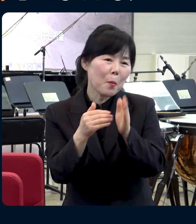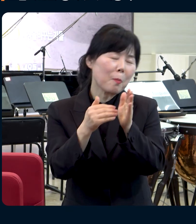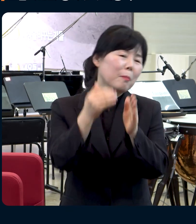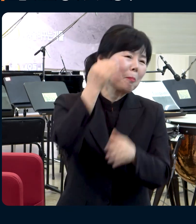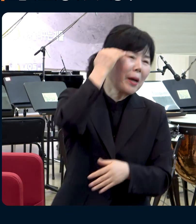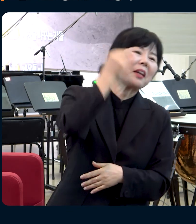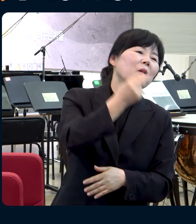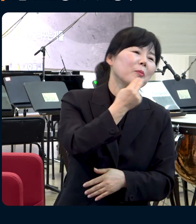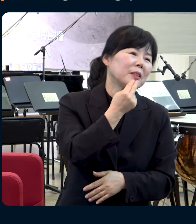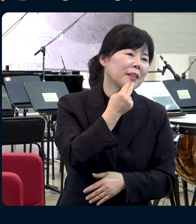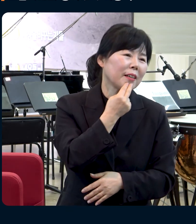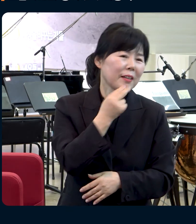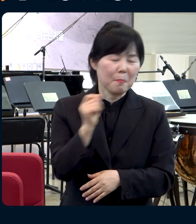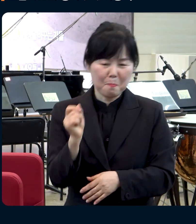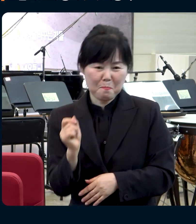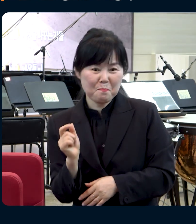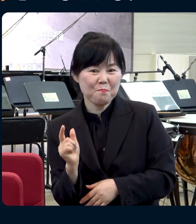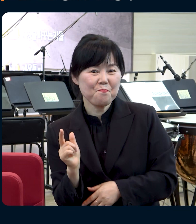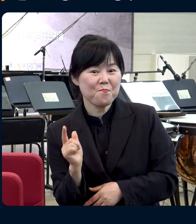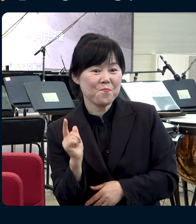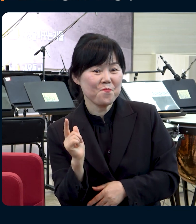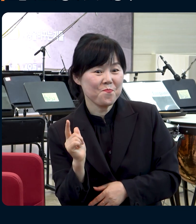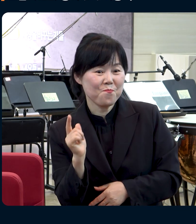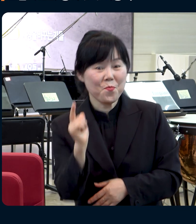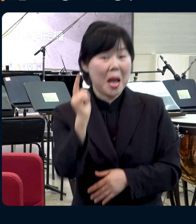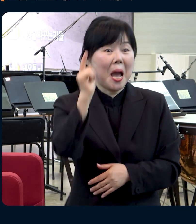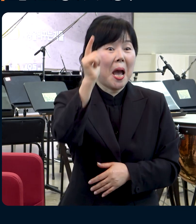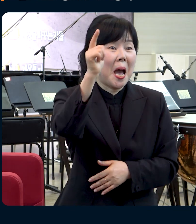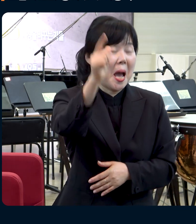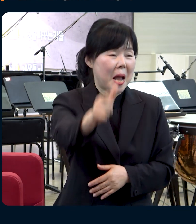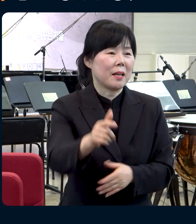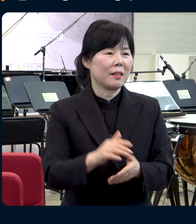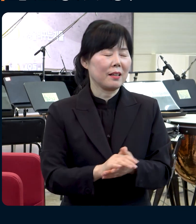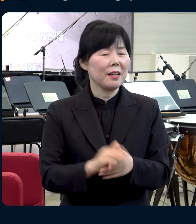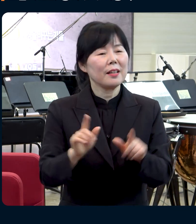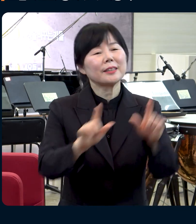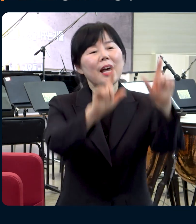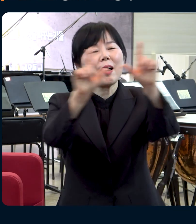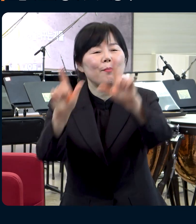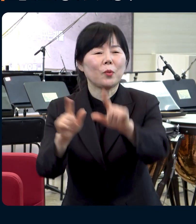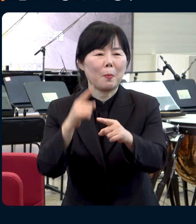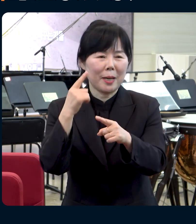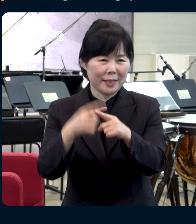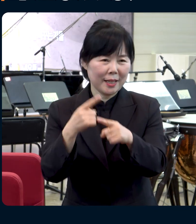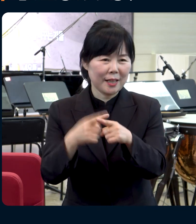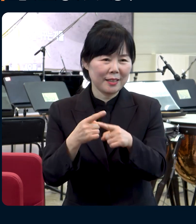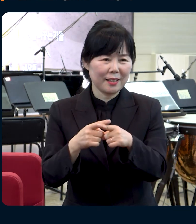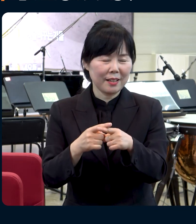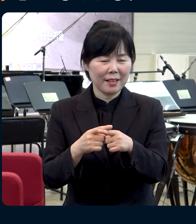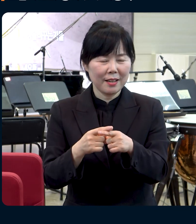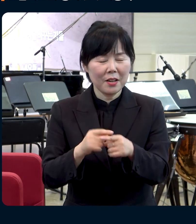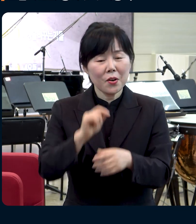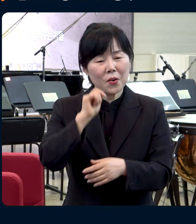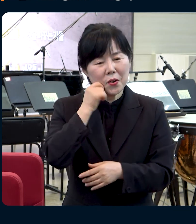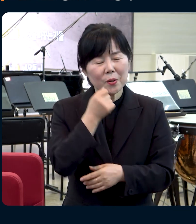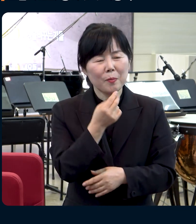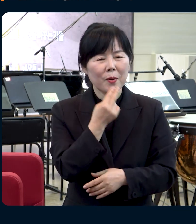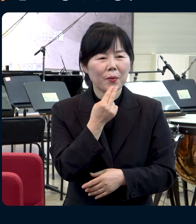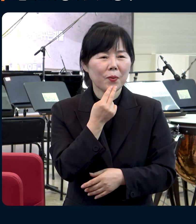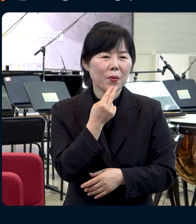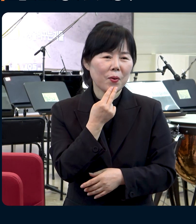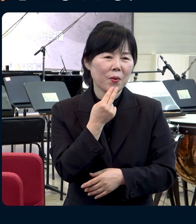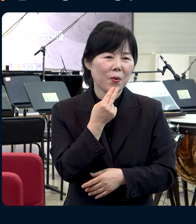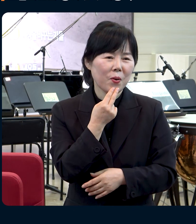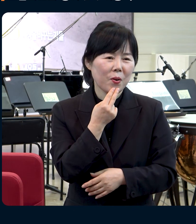우리 귀한 성도님 삶을 보면은요, 우린 사실은요, 맨들맨들하고 좀 뽀대나고 빛나고